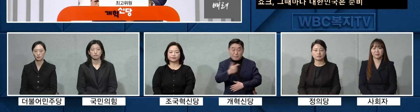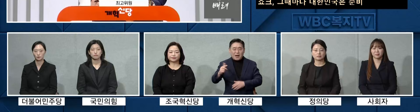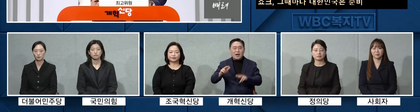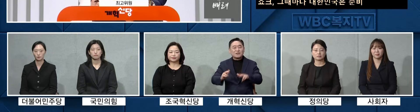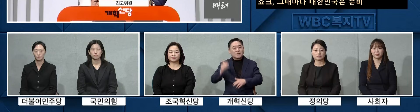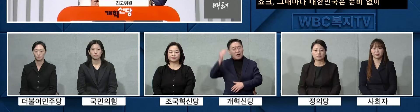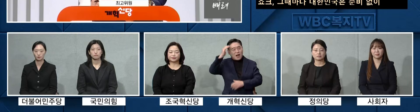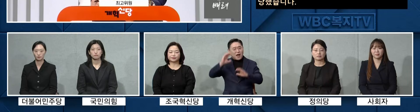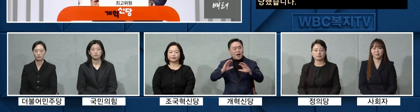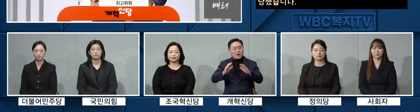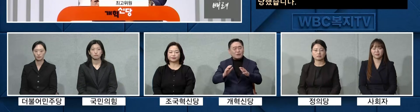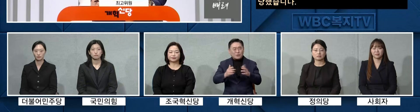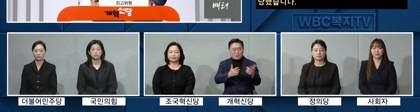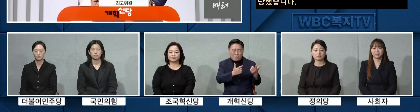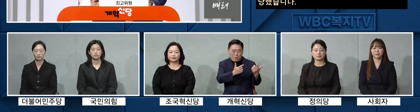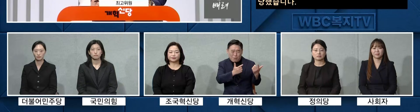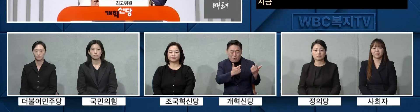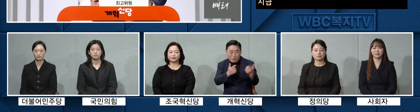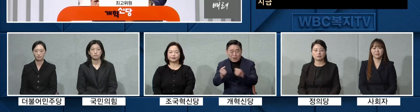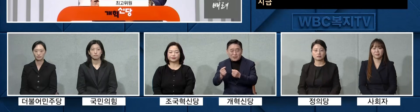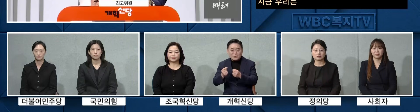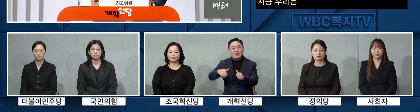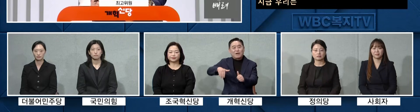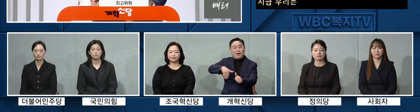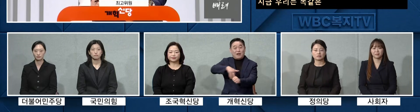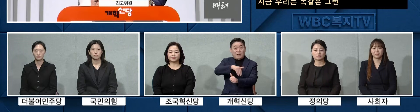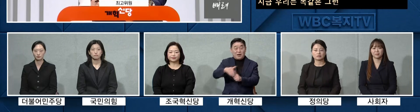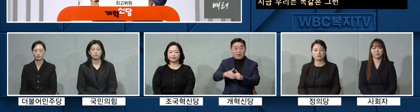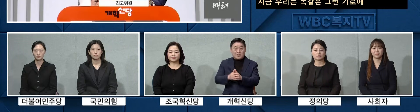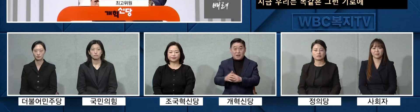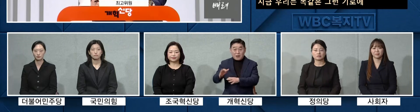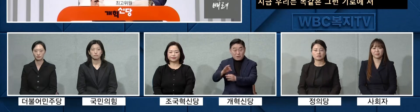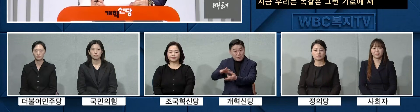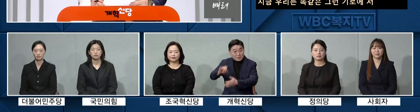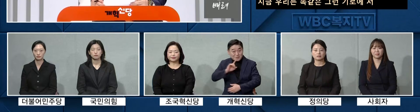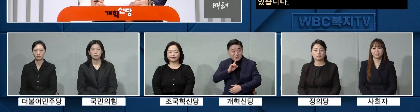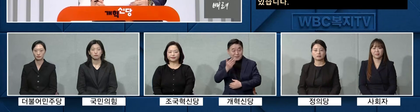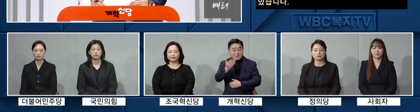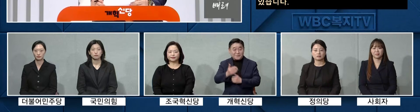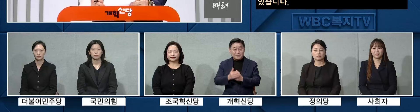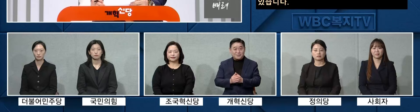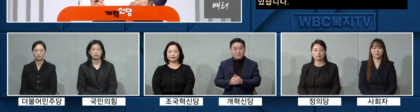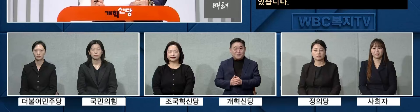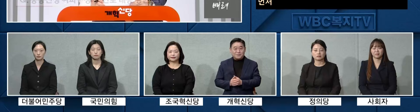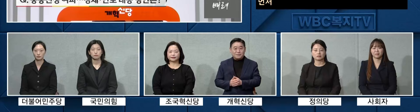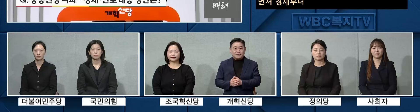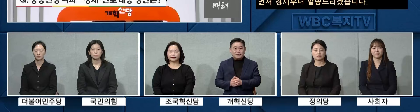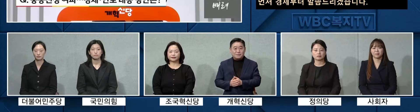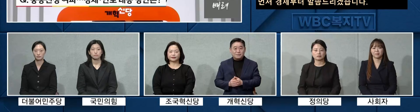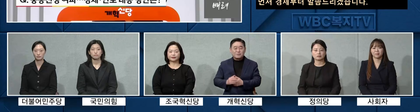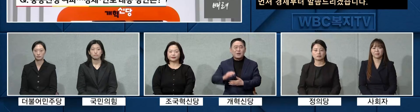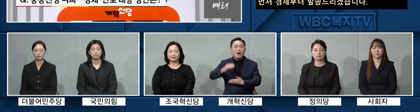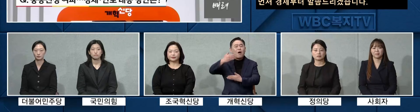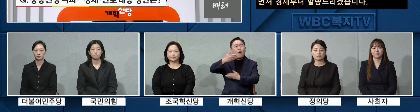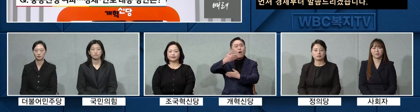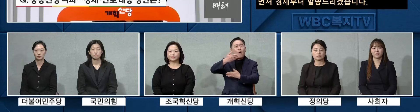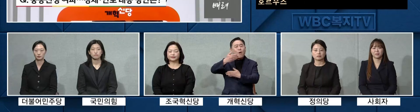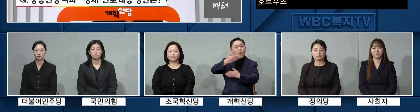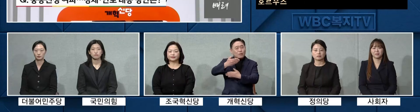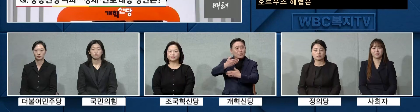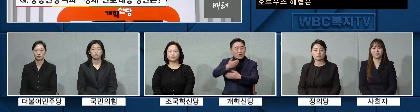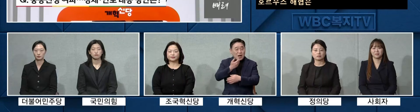우리는 똑같은 그런 기로에 서 있습니다. 먼저 경제부터 말씀드리겠습니다. 호르무즈 해협은 우리 원유